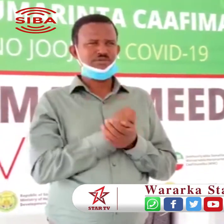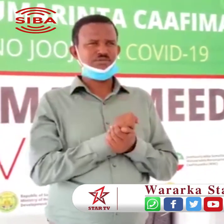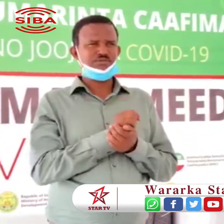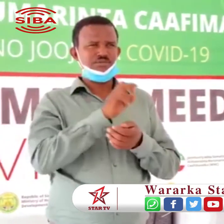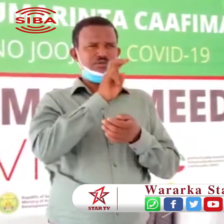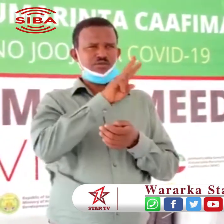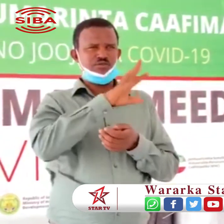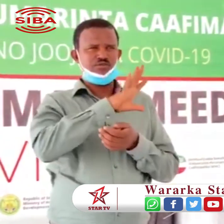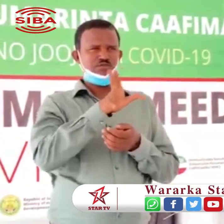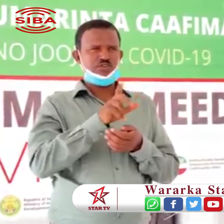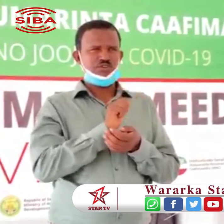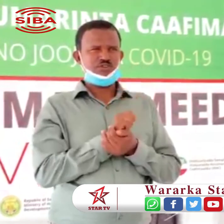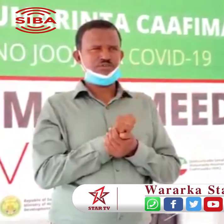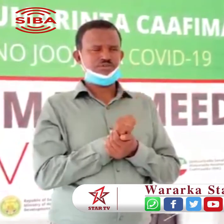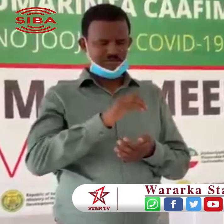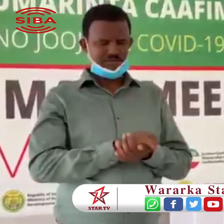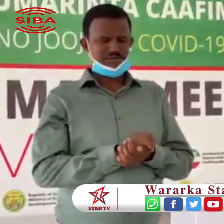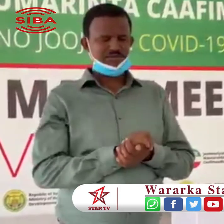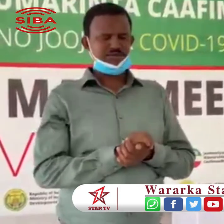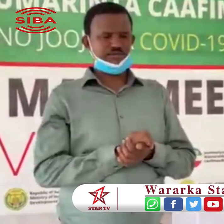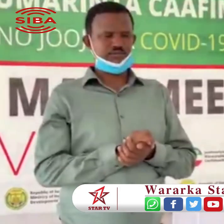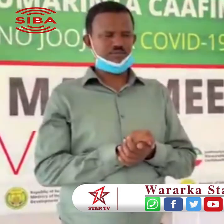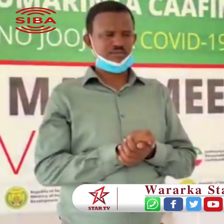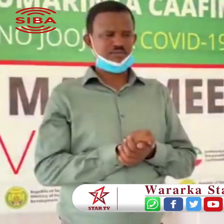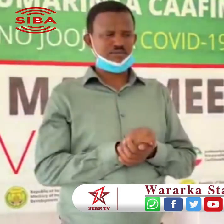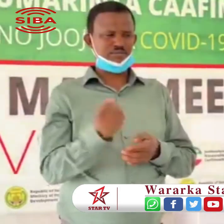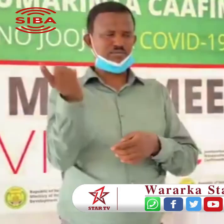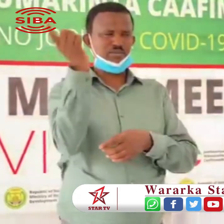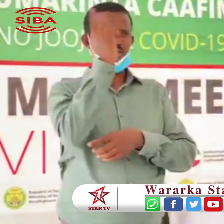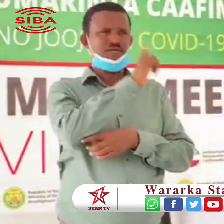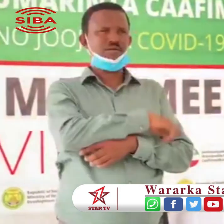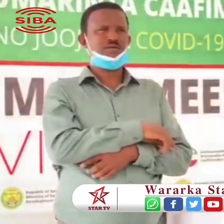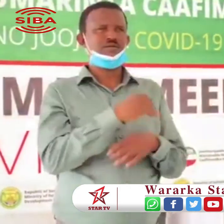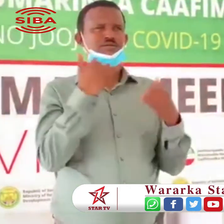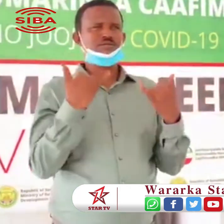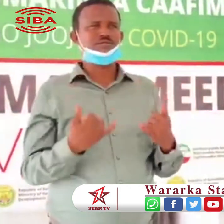wadaagay warbixin maalmeedka xanuunka COVID-19 maanta waa ay bisha tahay